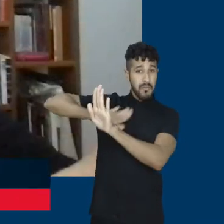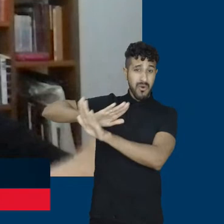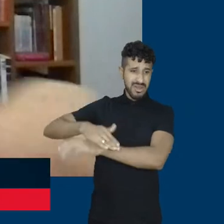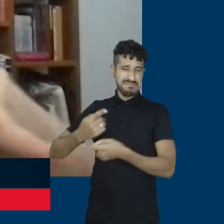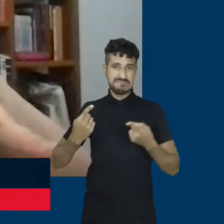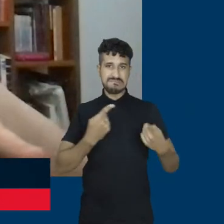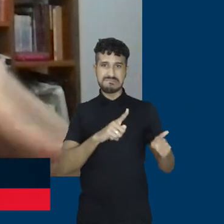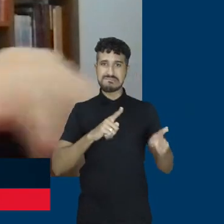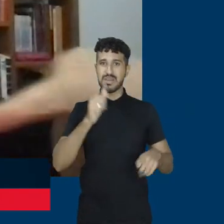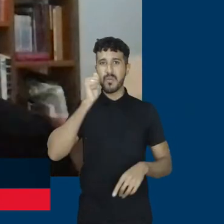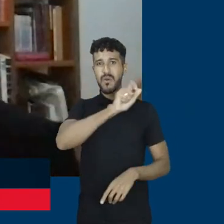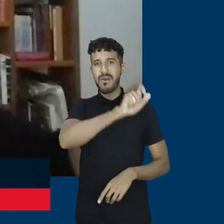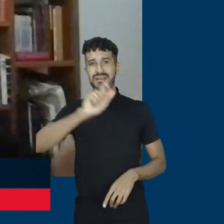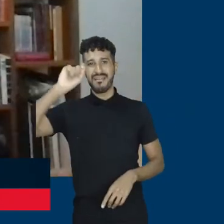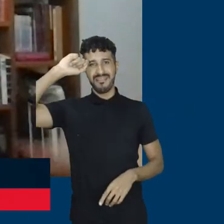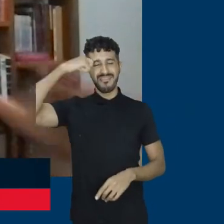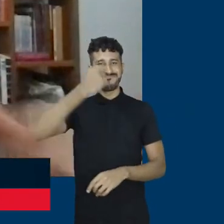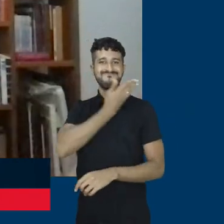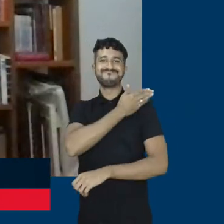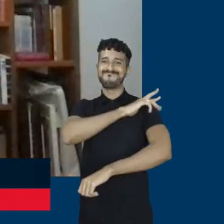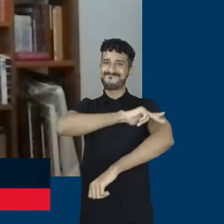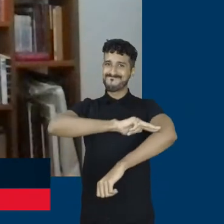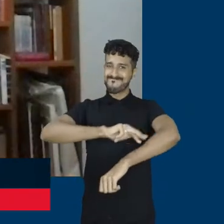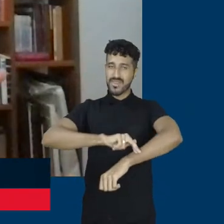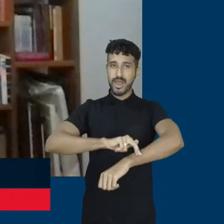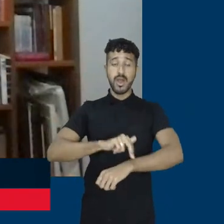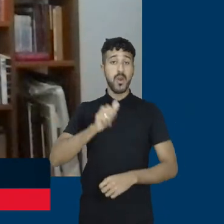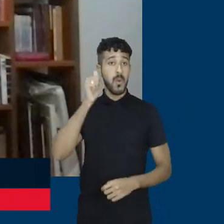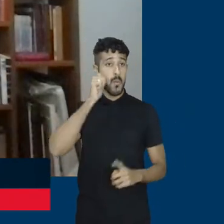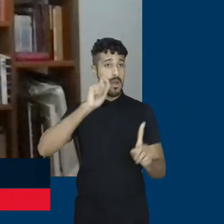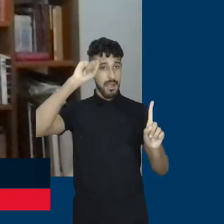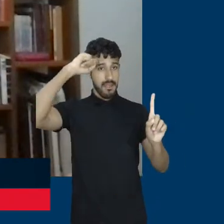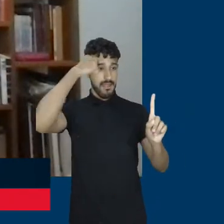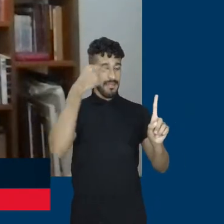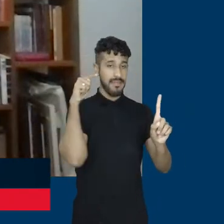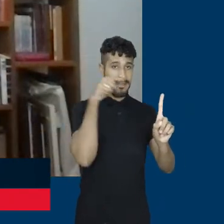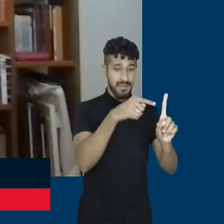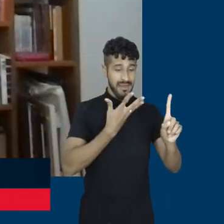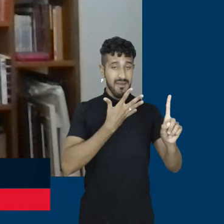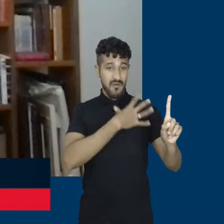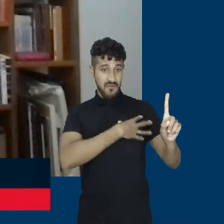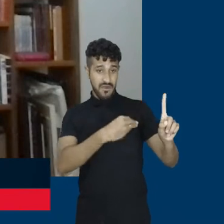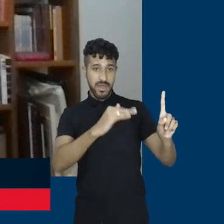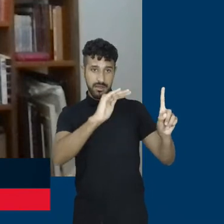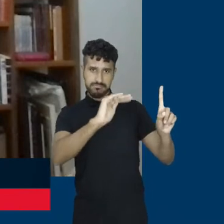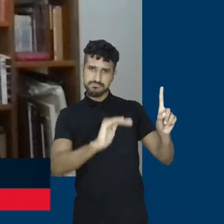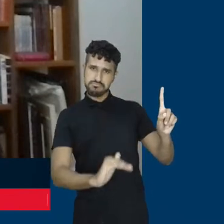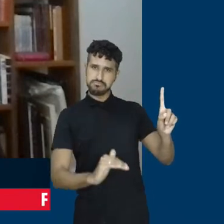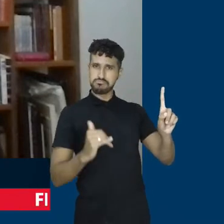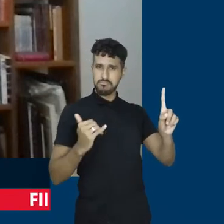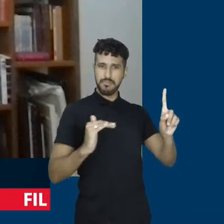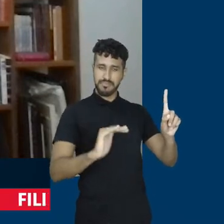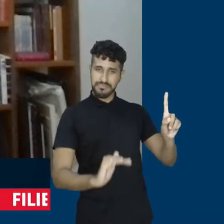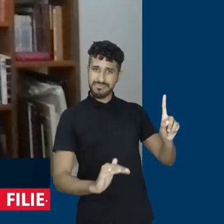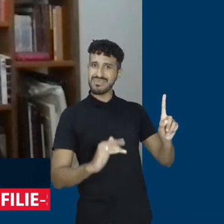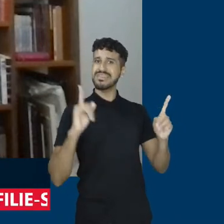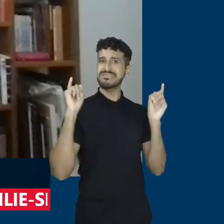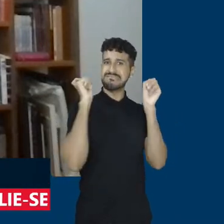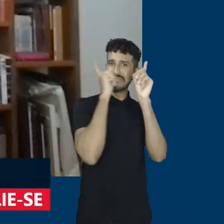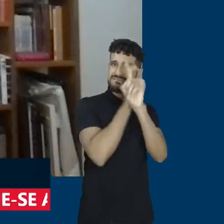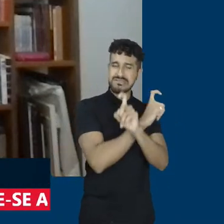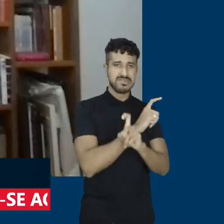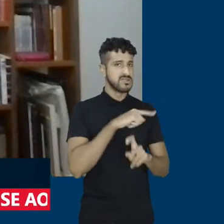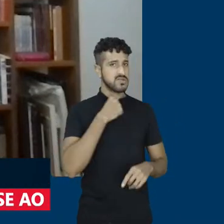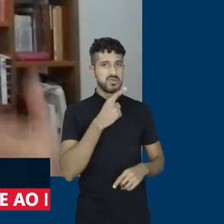elas. Então, quando você olha a mulher negra com um filho pequeno, ela tem ainda essa dificuldade, porque ela não